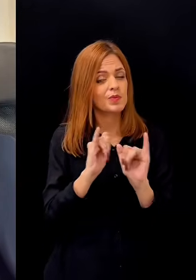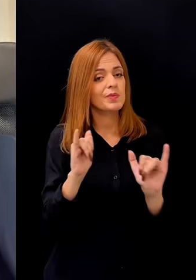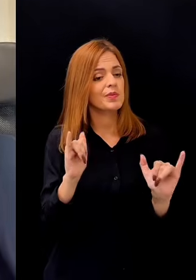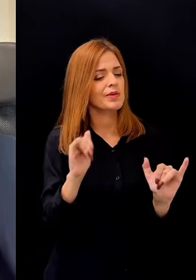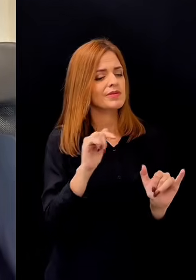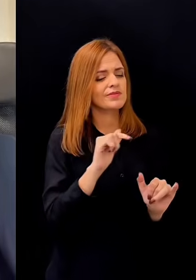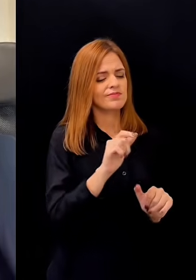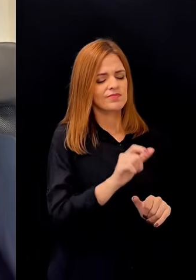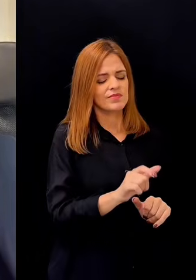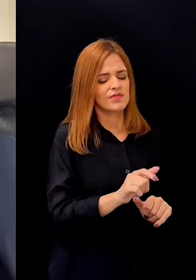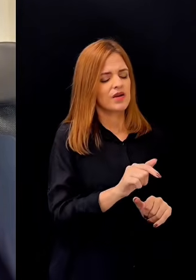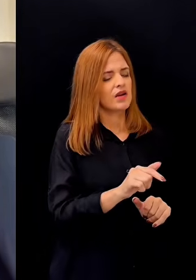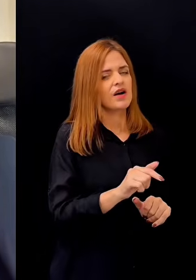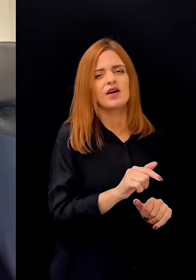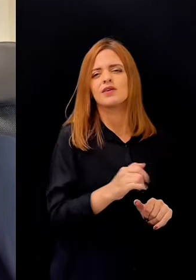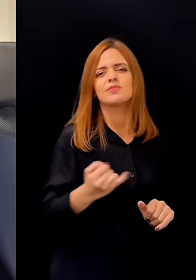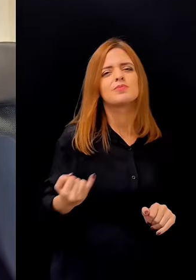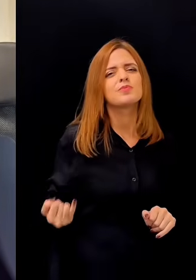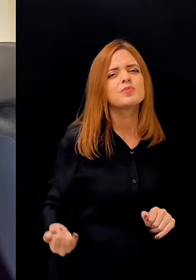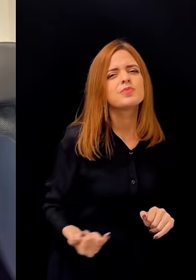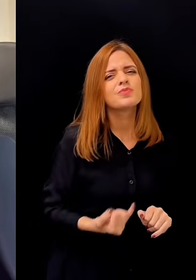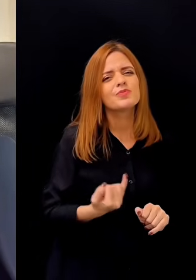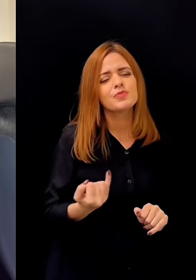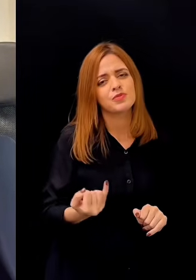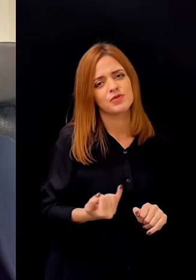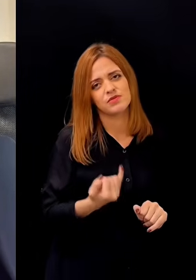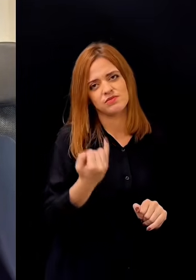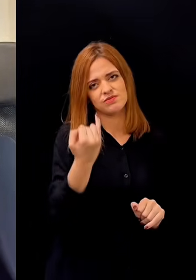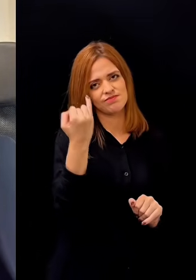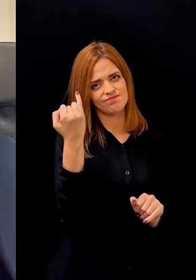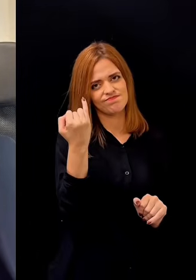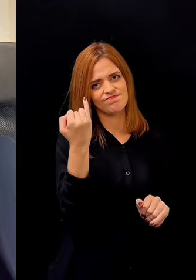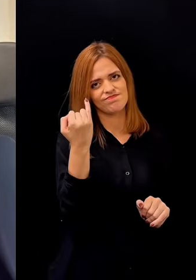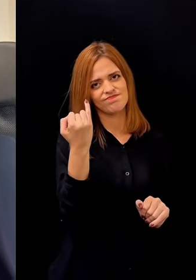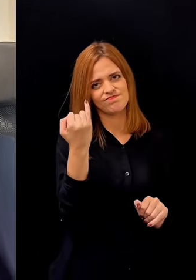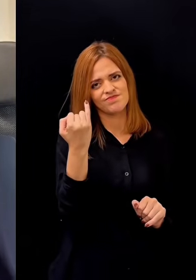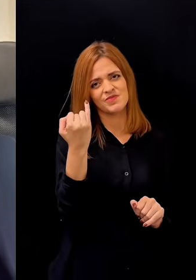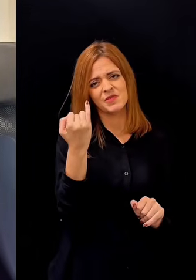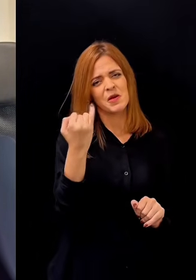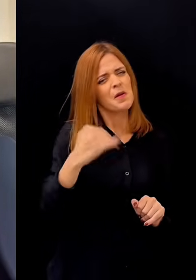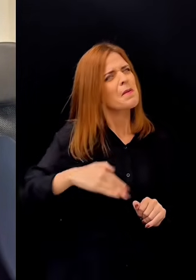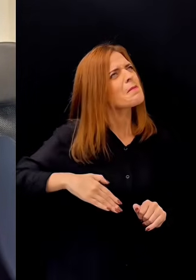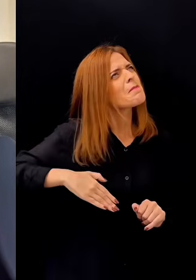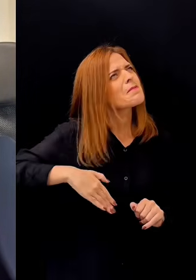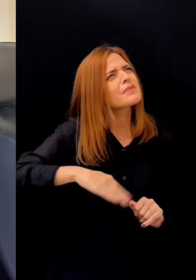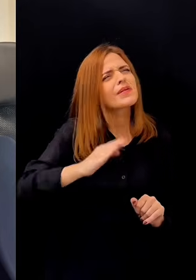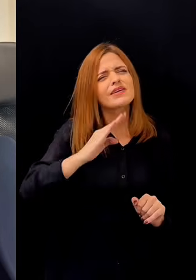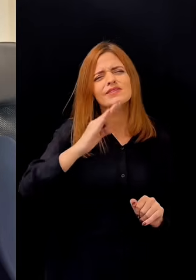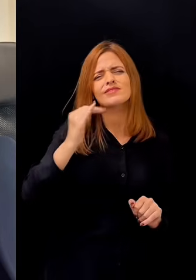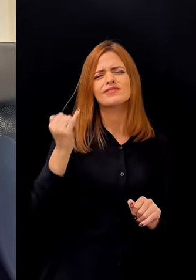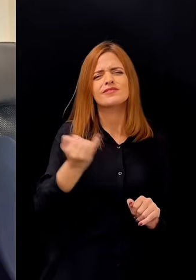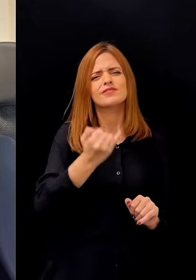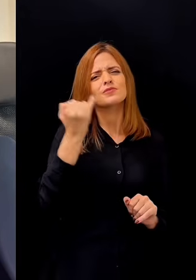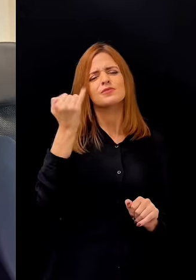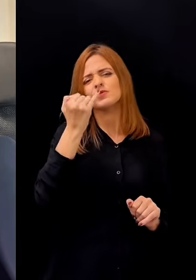de extrema importância. O mais importante,